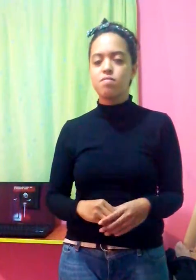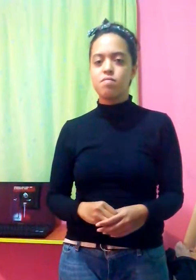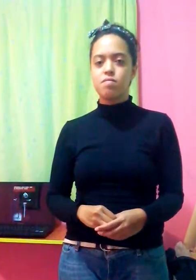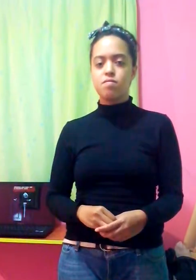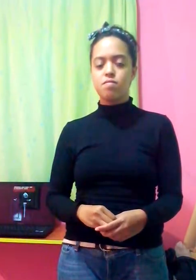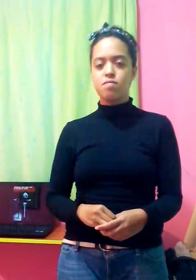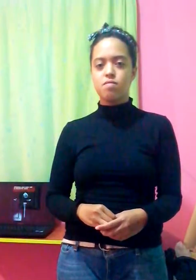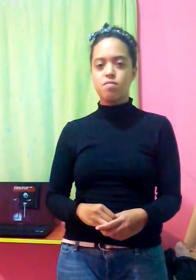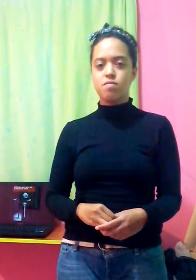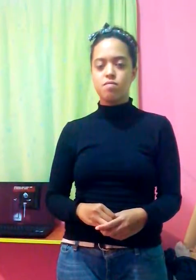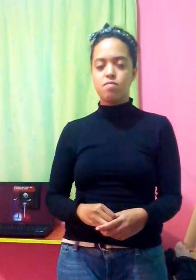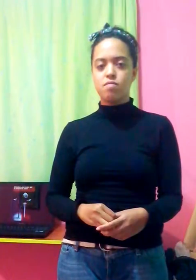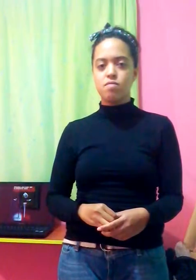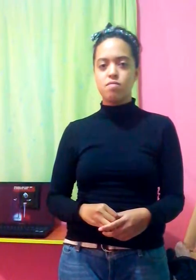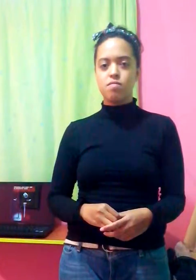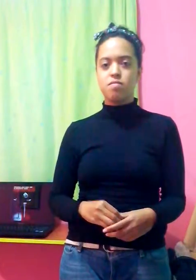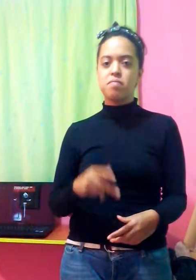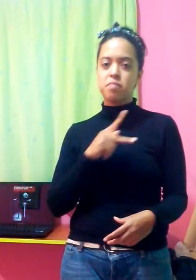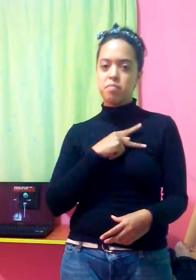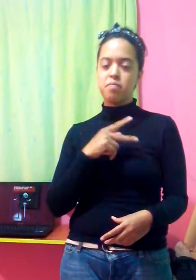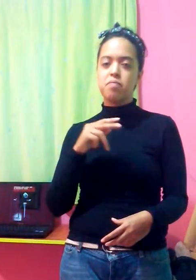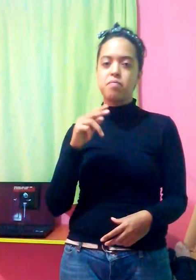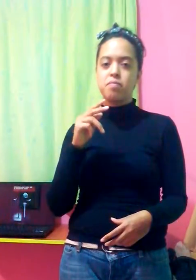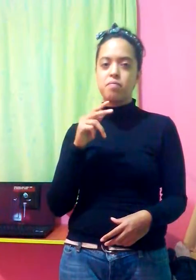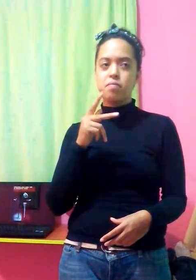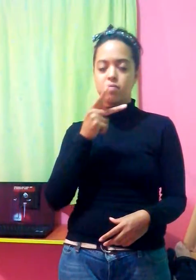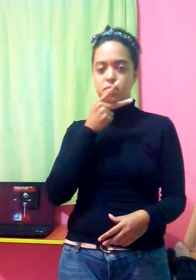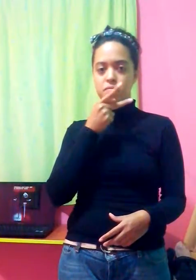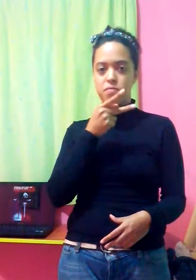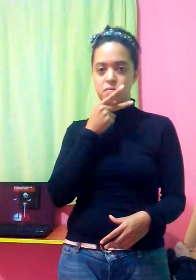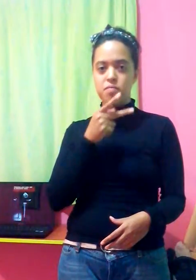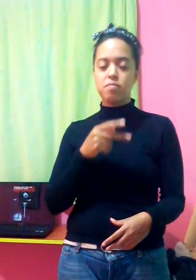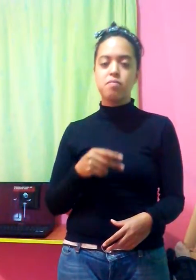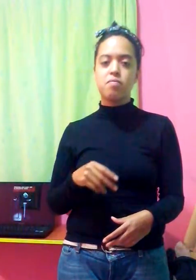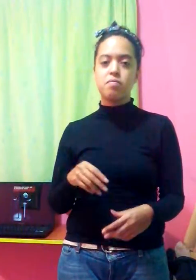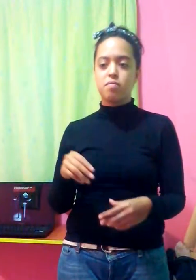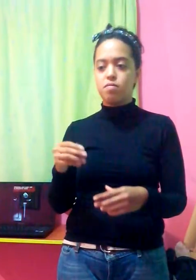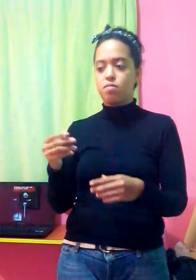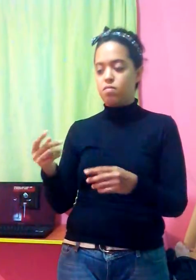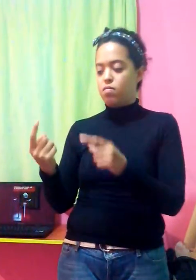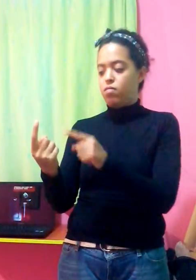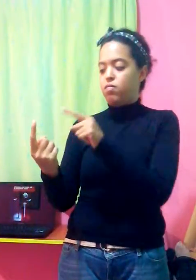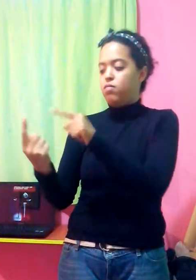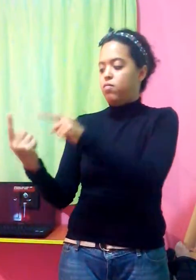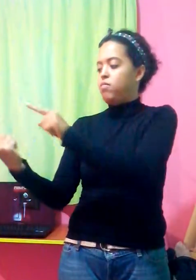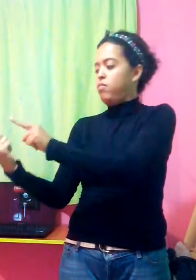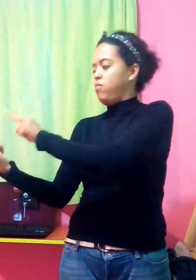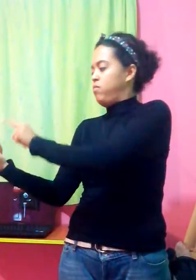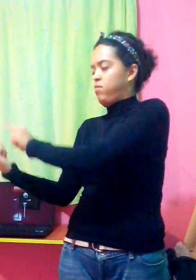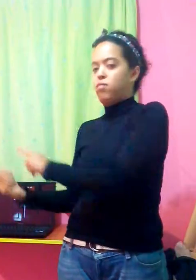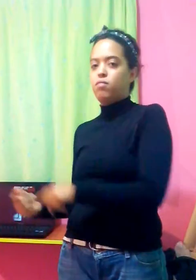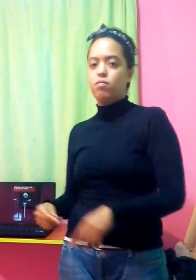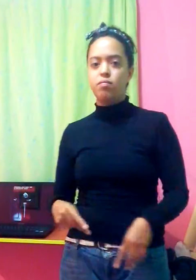Y ahí anda mi papá, fíjate, y mi padre no me dejará mentir. Mi mamá siempre fue gallona, calzoguda, pero adelante de mi padre era lo que tú